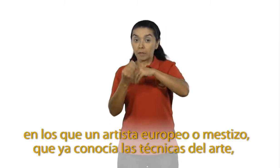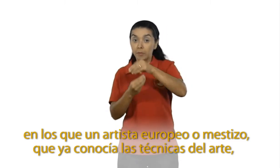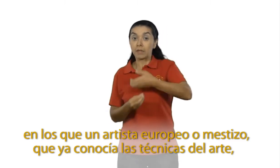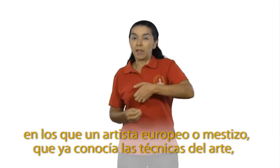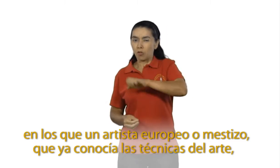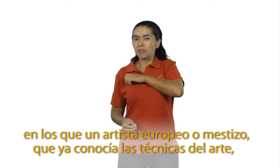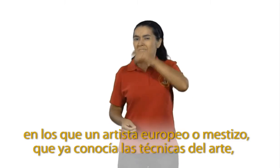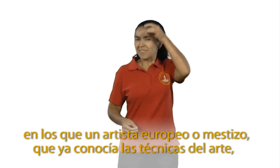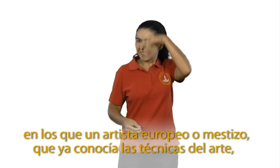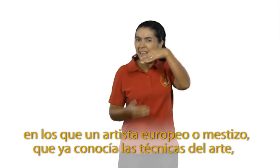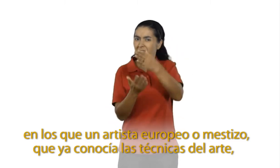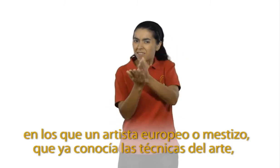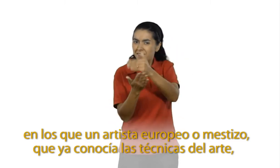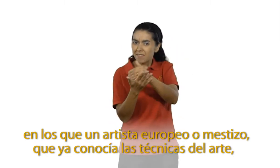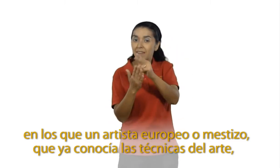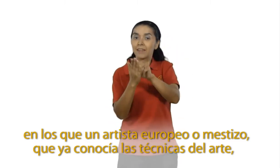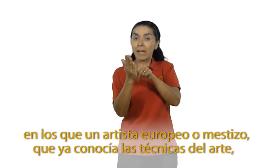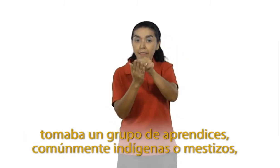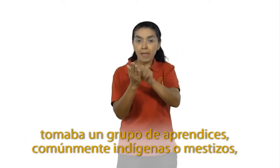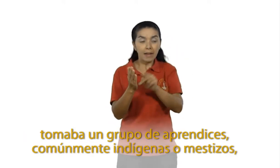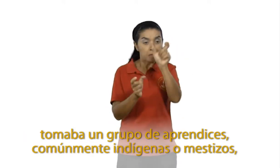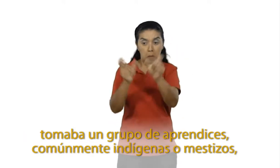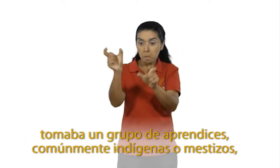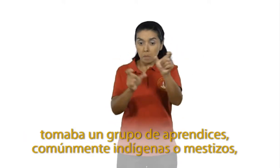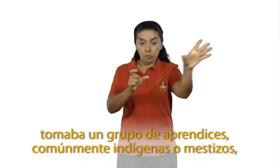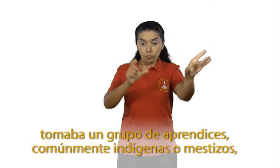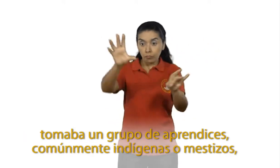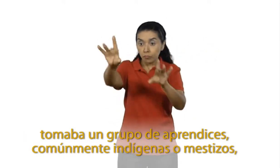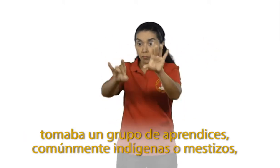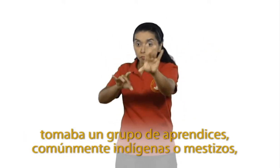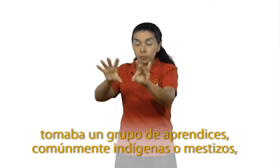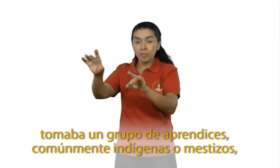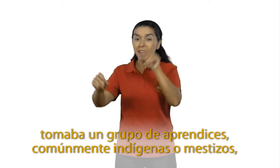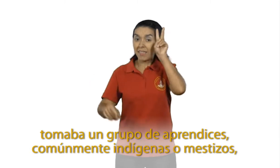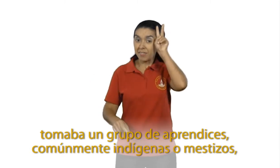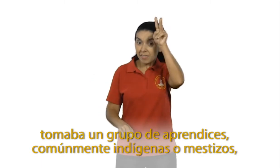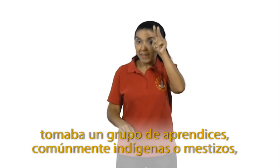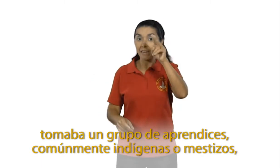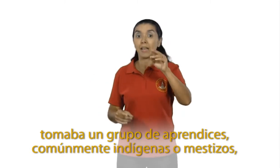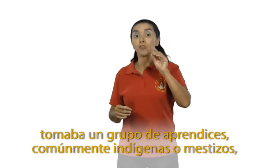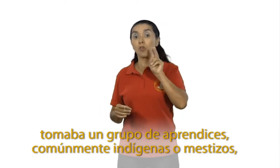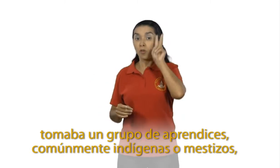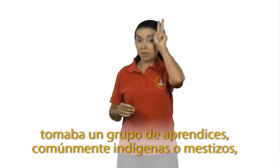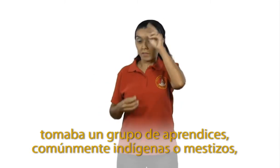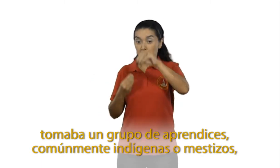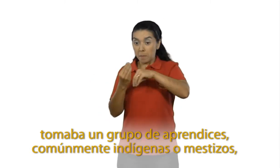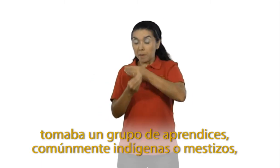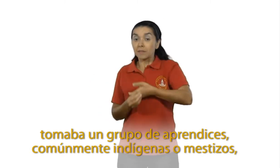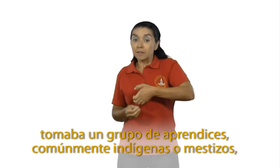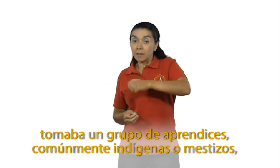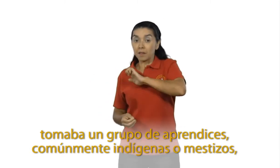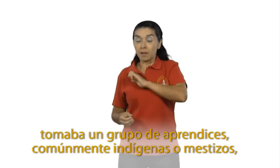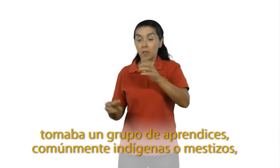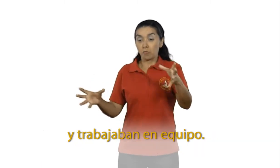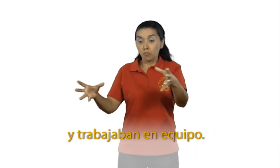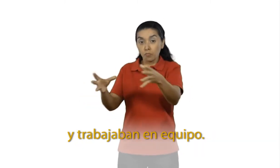conocía las técnicas del arte tomaba a un grupo de aprendices, comúnmente indígenas o mestizos, y